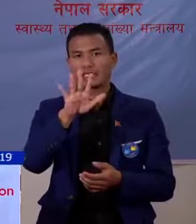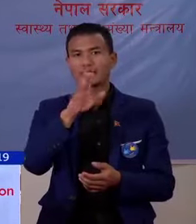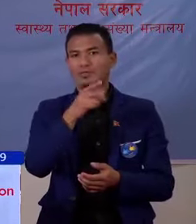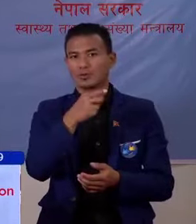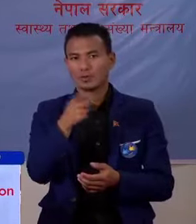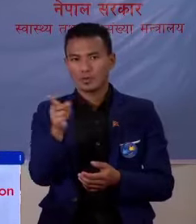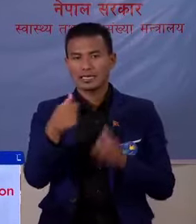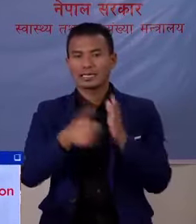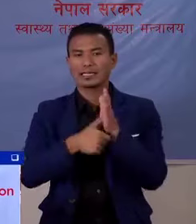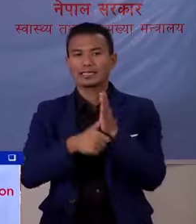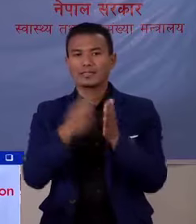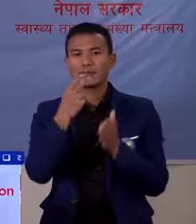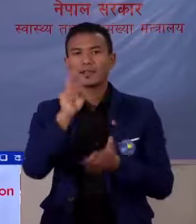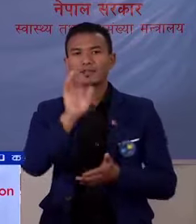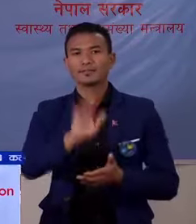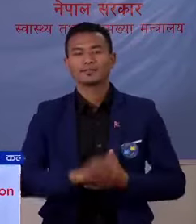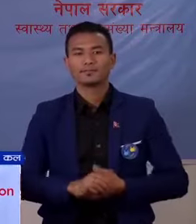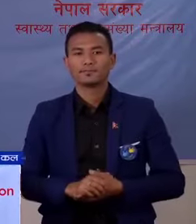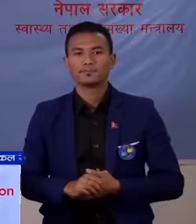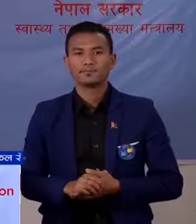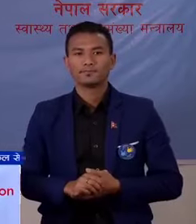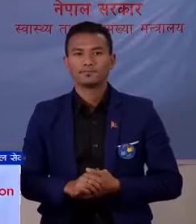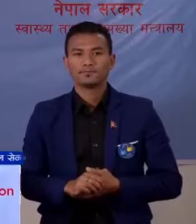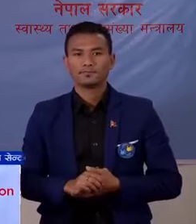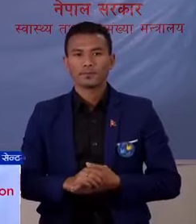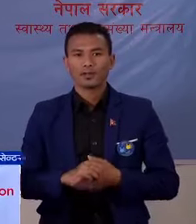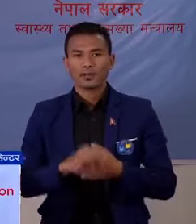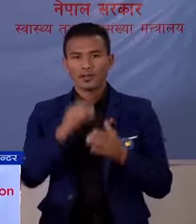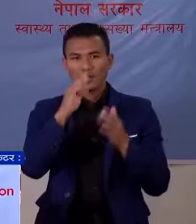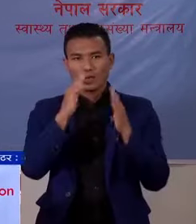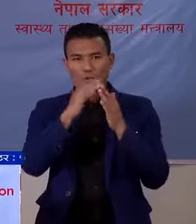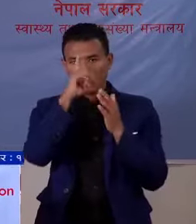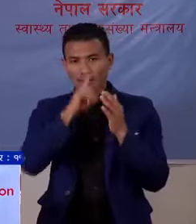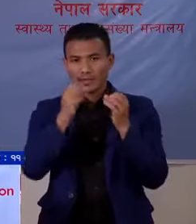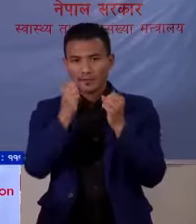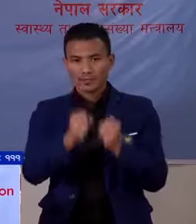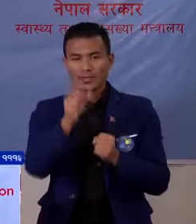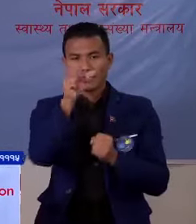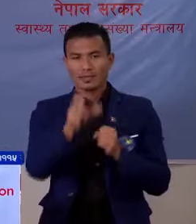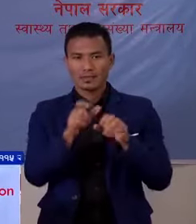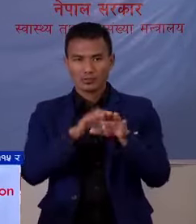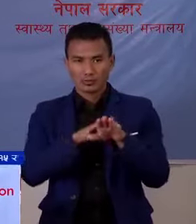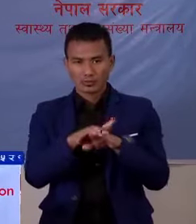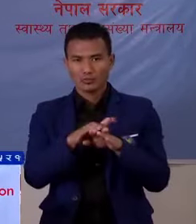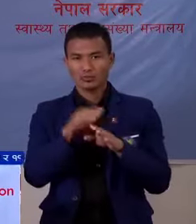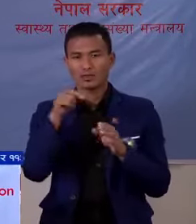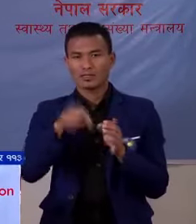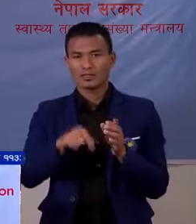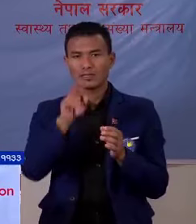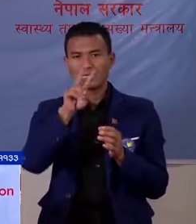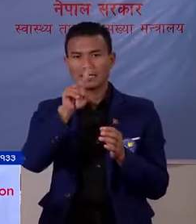50,845 टेस्टहरू भएका छन्। क्वारेन्टाइनमा बसेका व्यक्तिहरूको संख्या आज